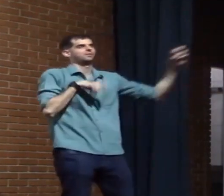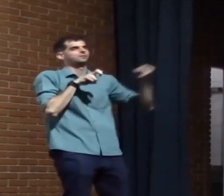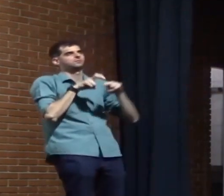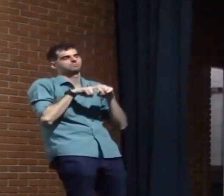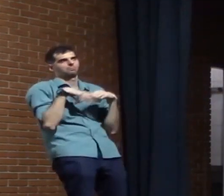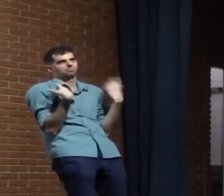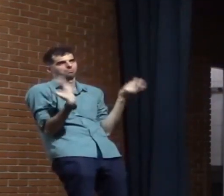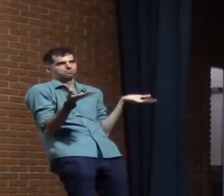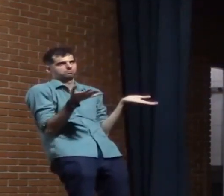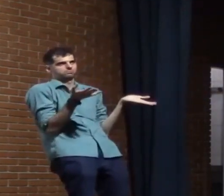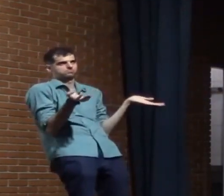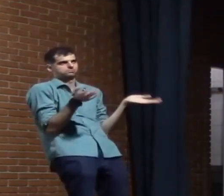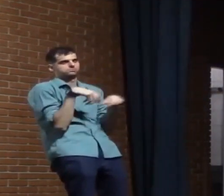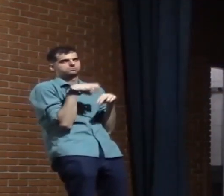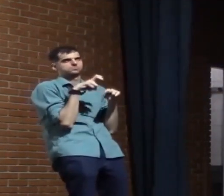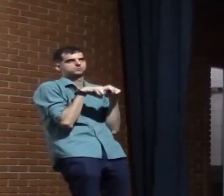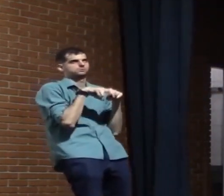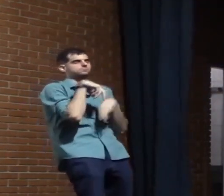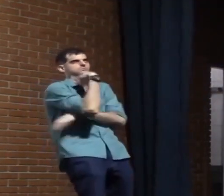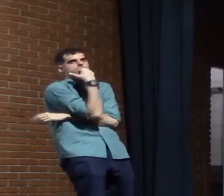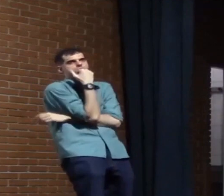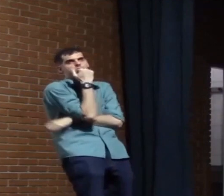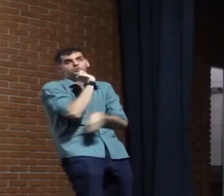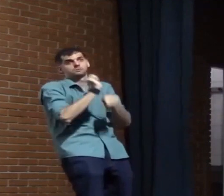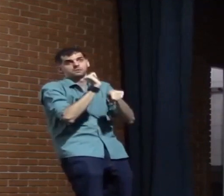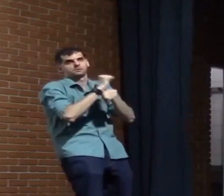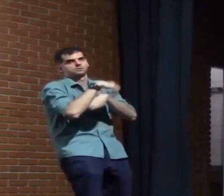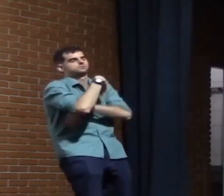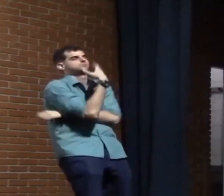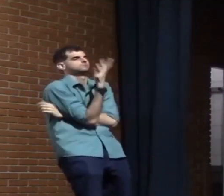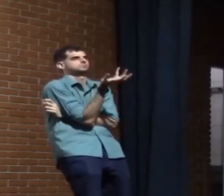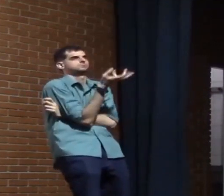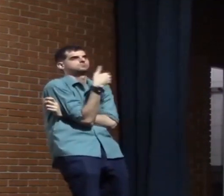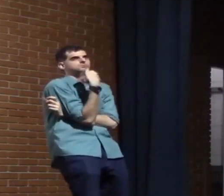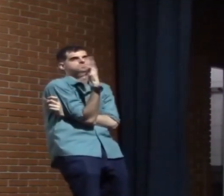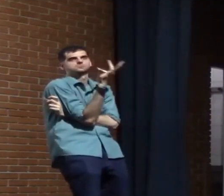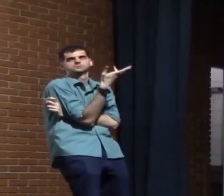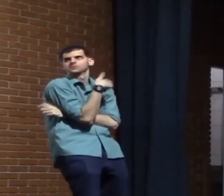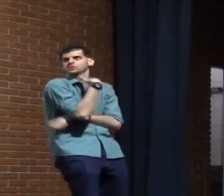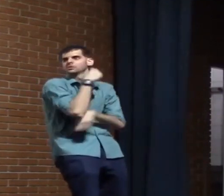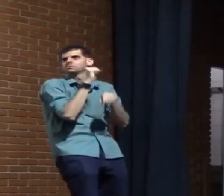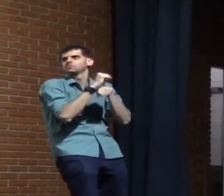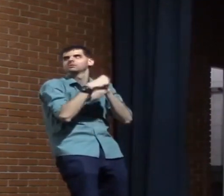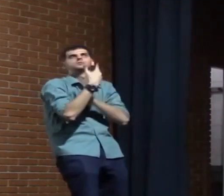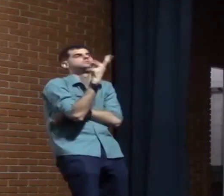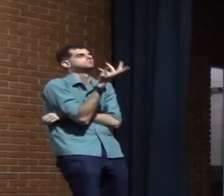nome, eu estou sentado lá, sou surdo, fico lá esperando. Como vai ser